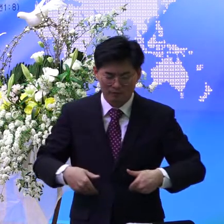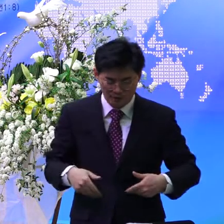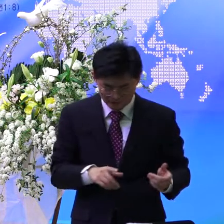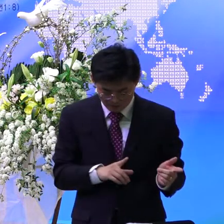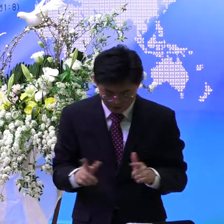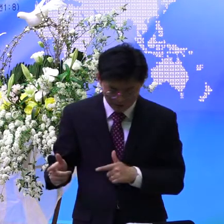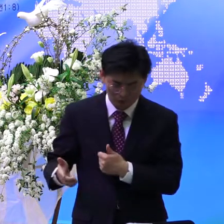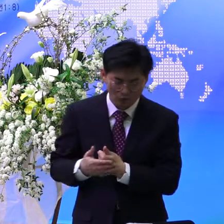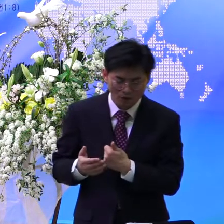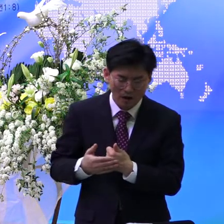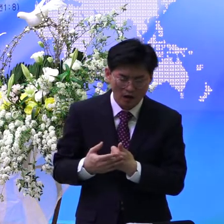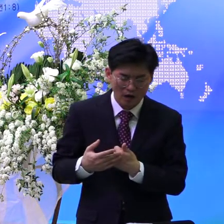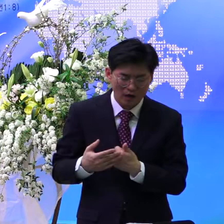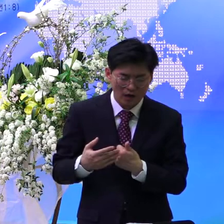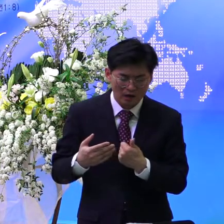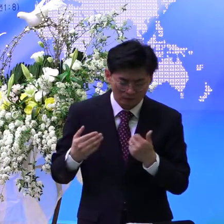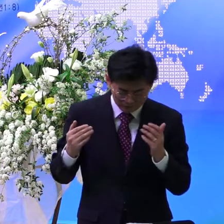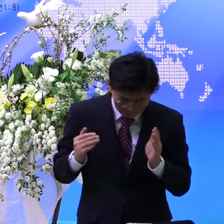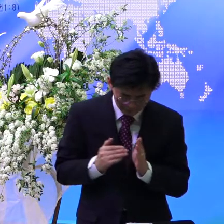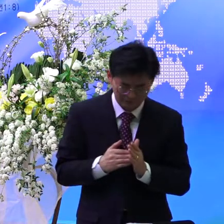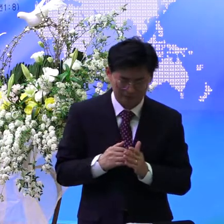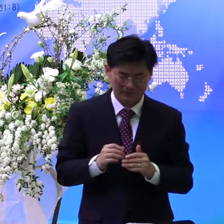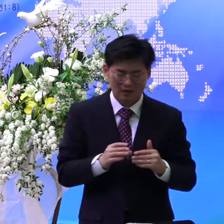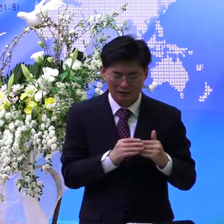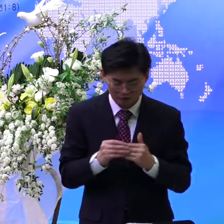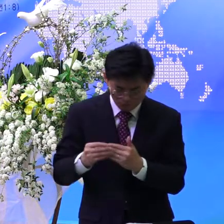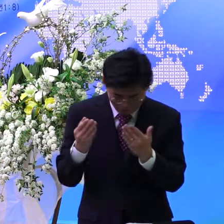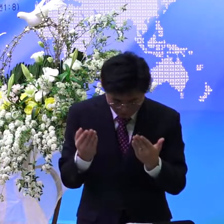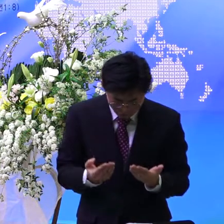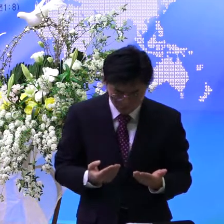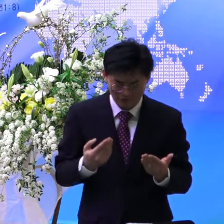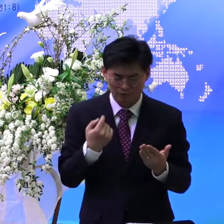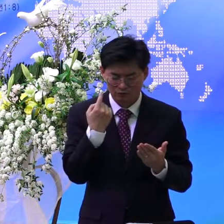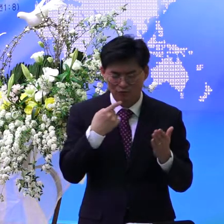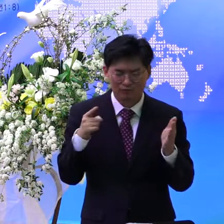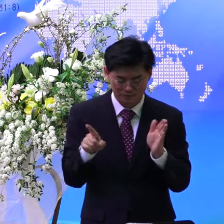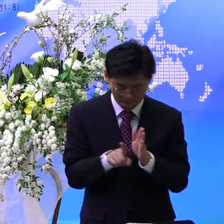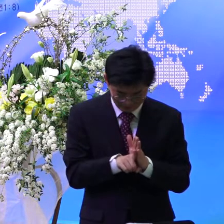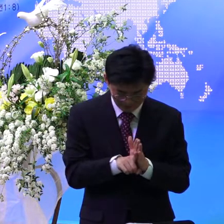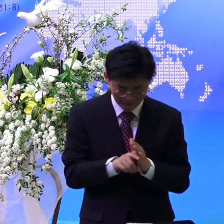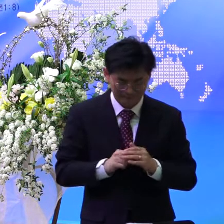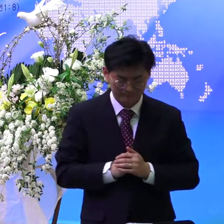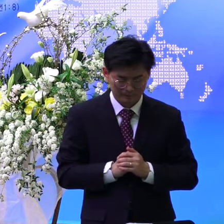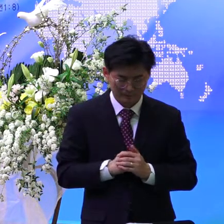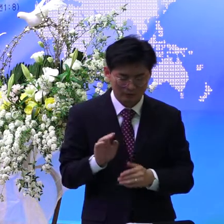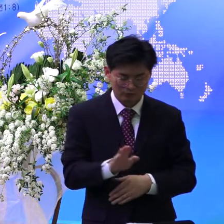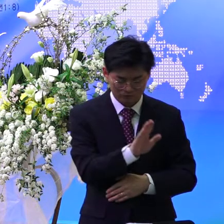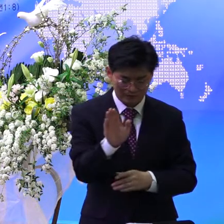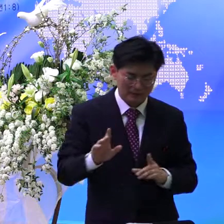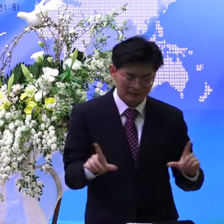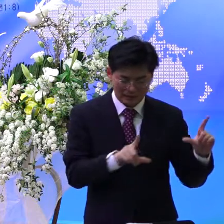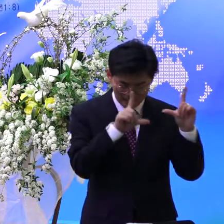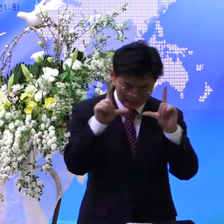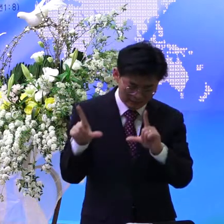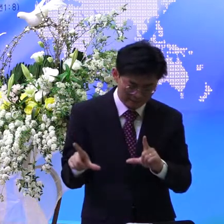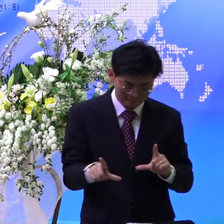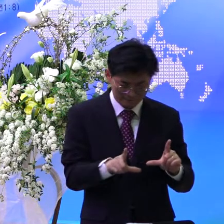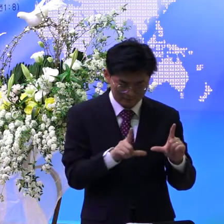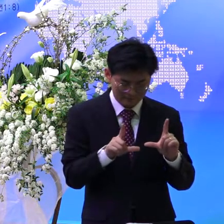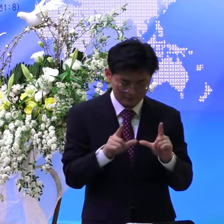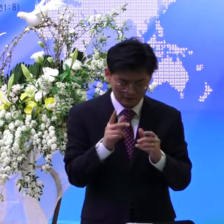주시고 말씀해 주시고 인도하여 주신 것을 믿습니다. 우리 삶의 주인이 우리에게 새 생명을 주신